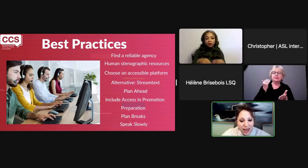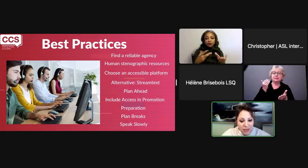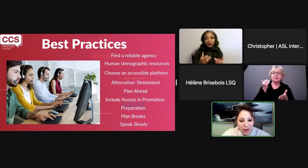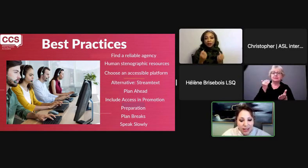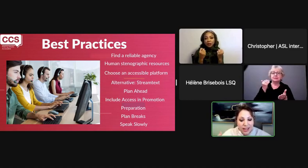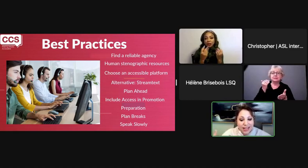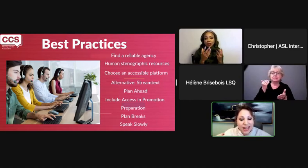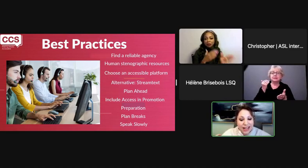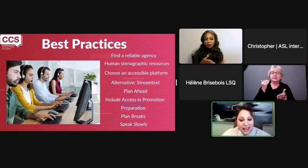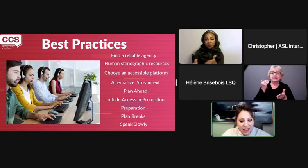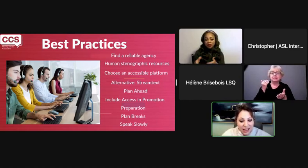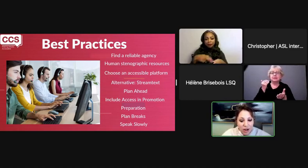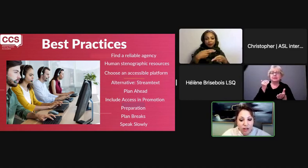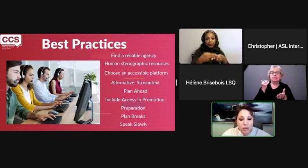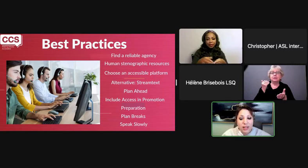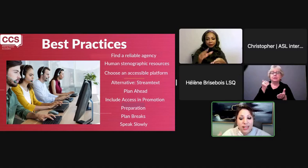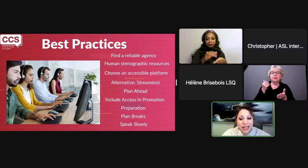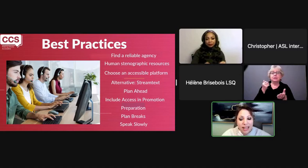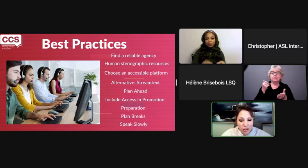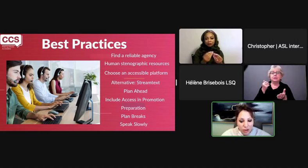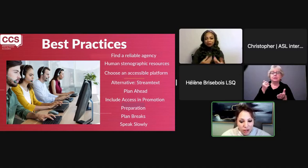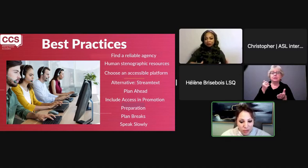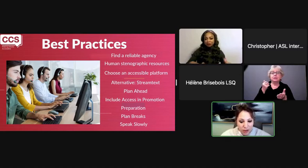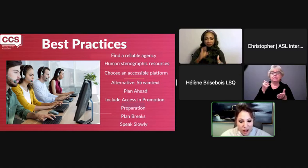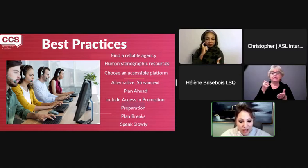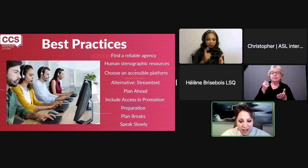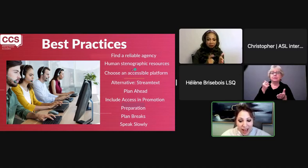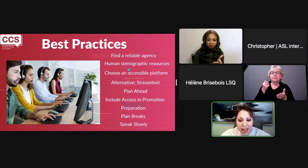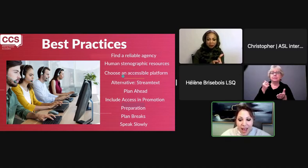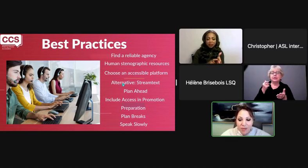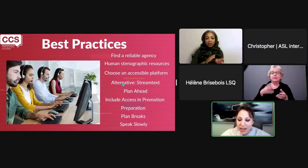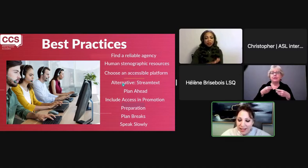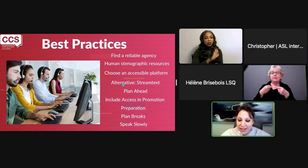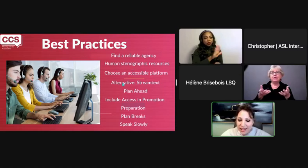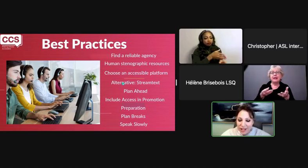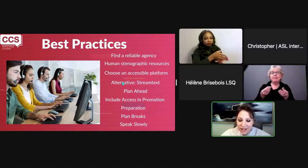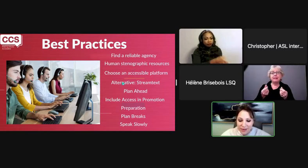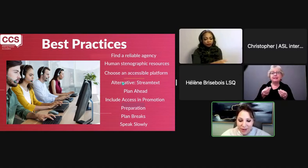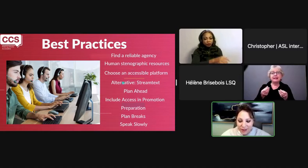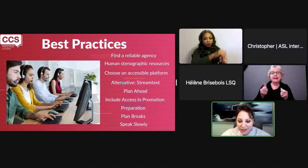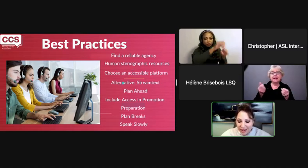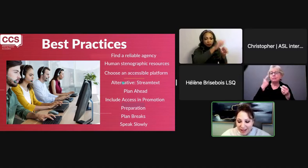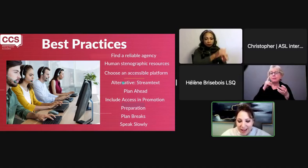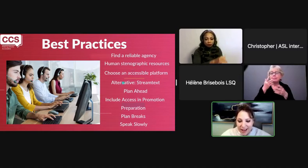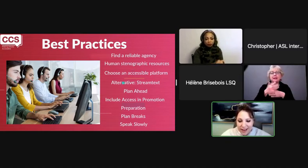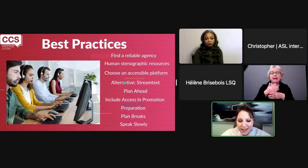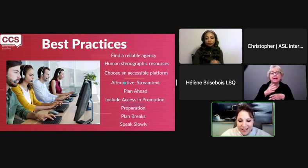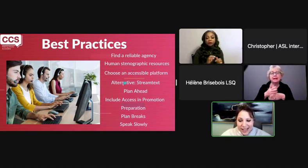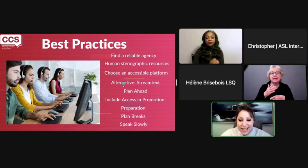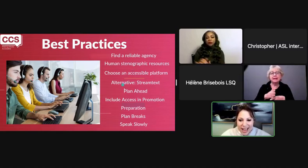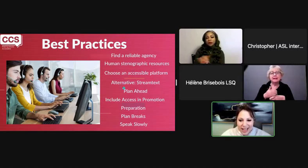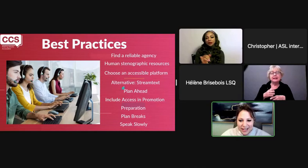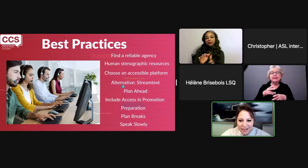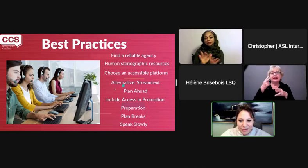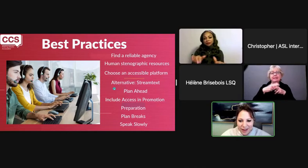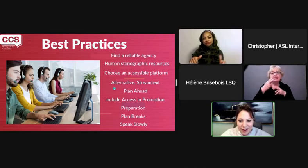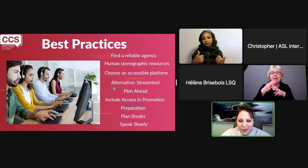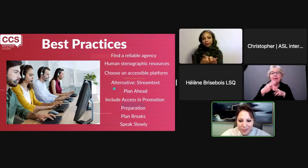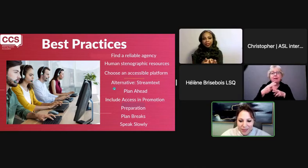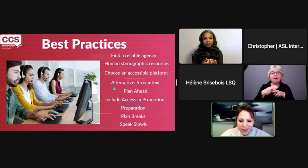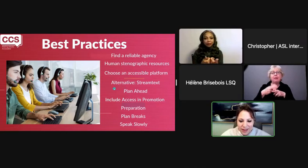donc fournissez du matériel de préparation, des noms, le nom des